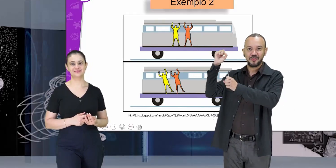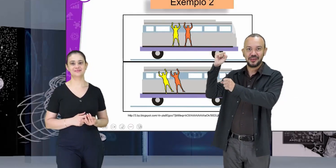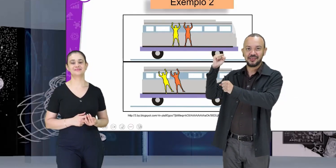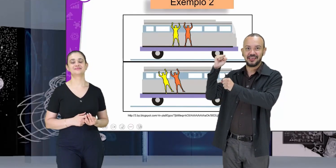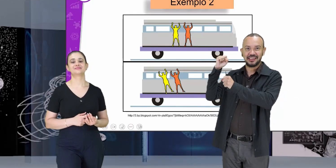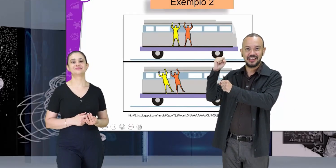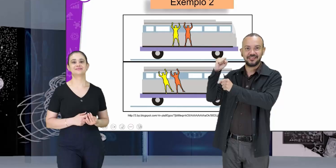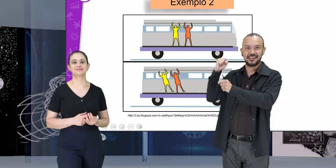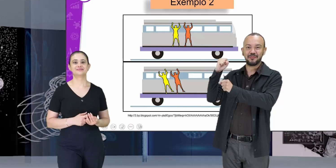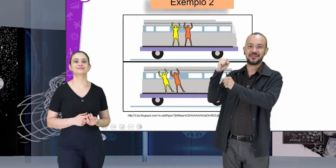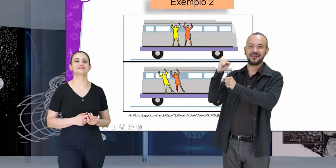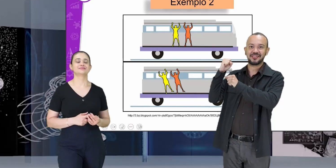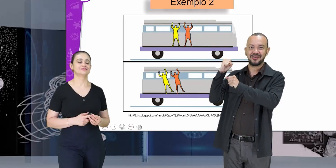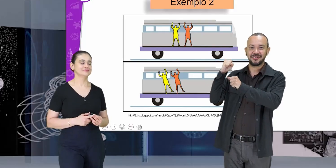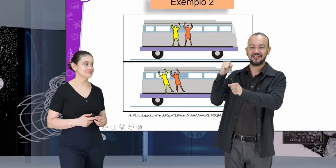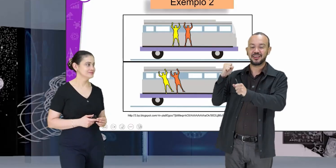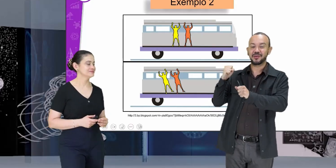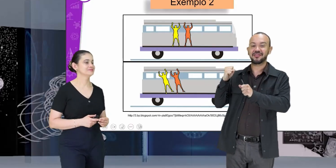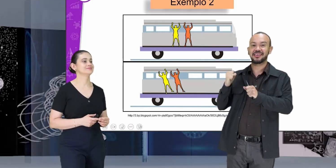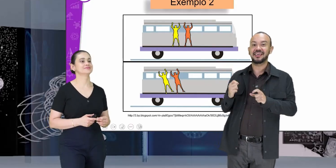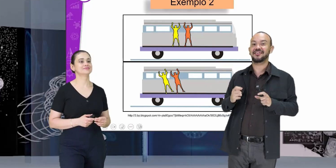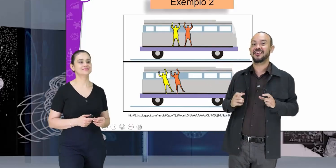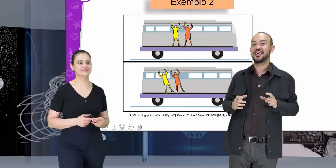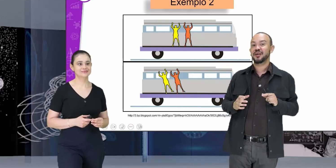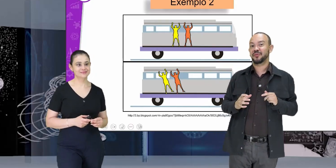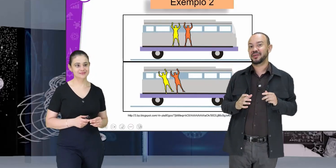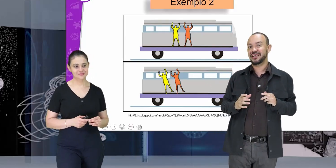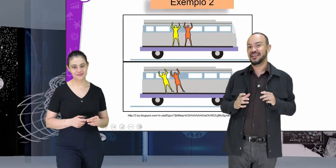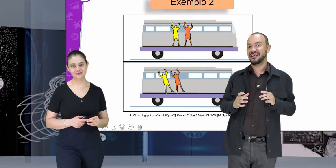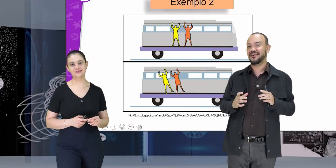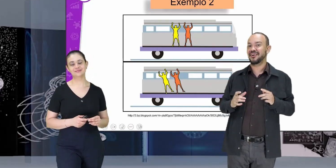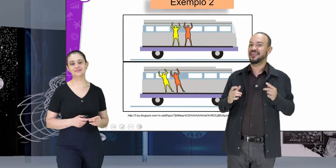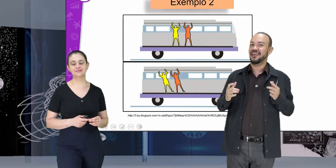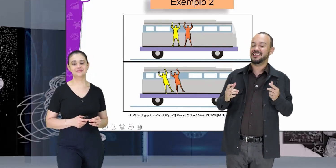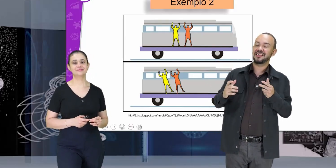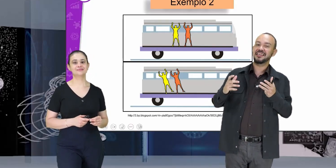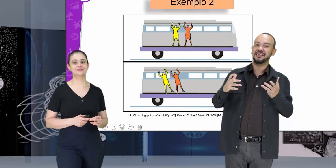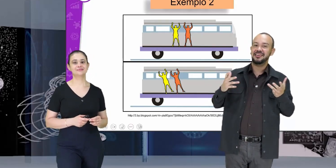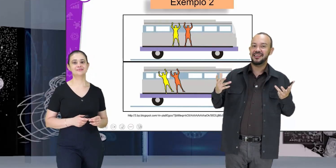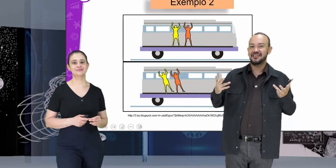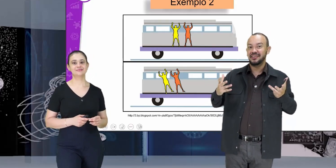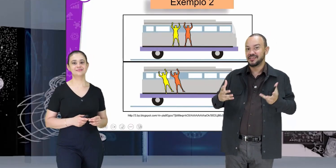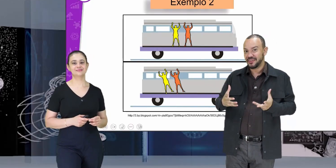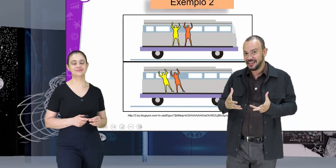estar muito atento, tá, pessoal? Segurando ali muito atento, porque, olha,